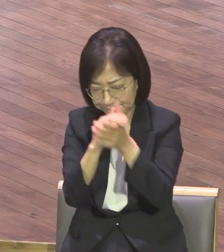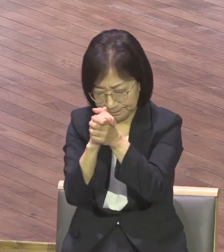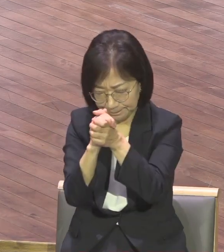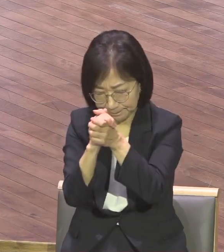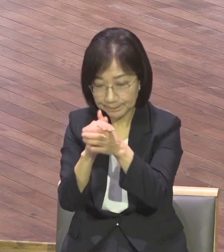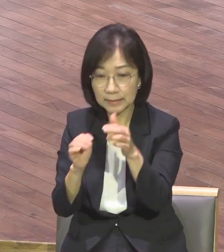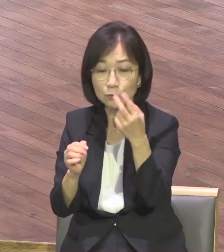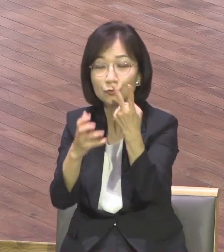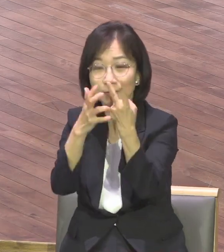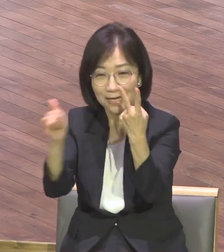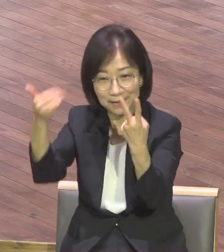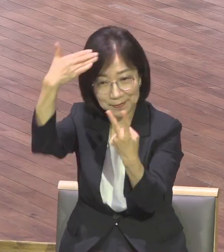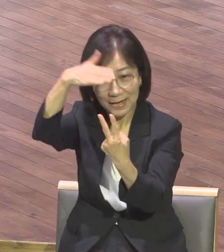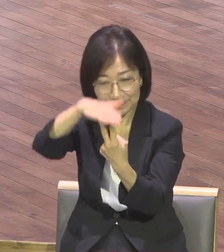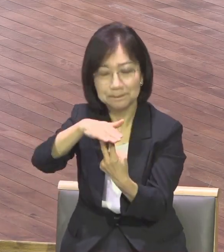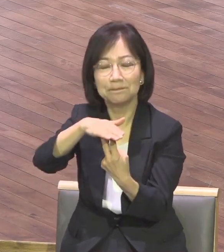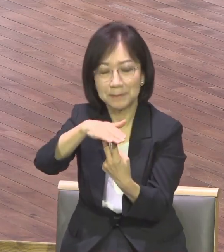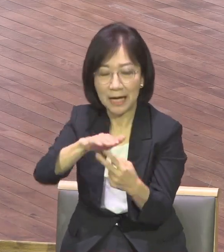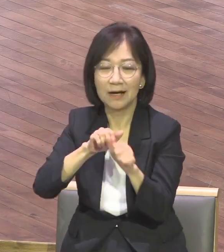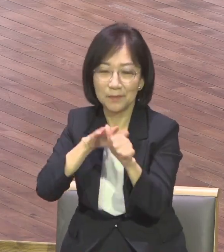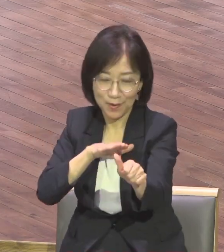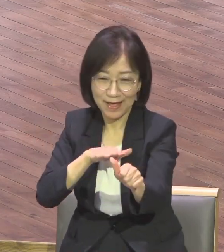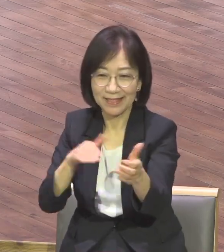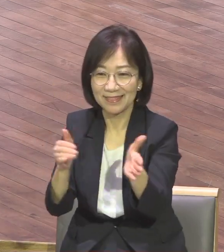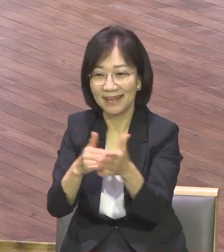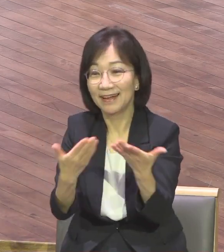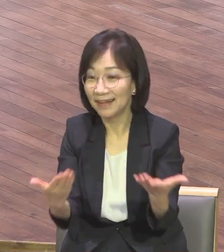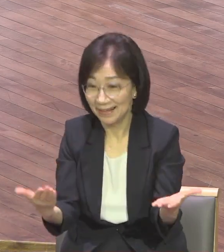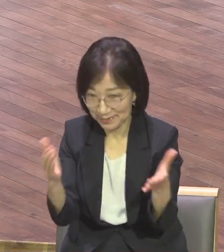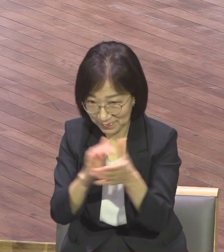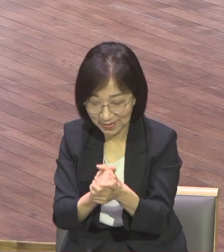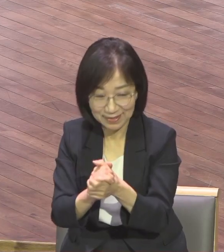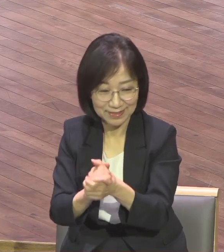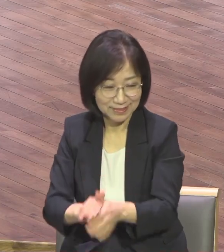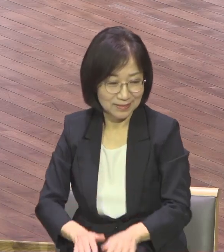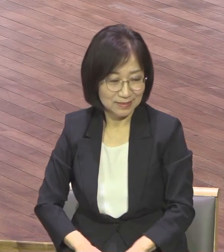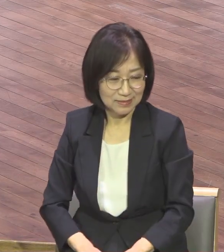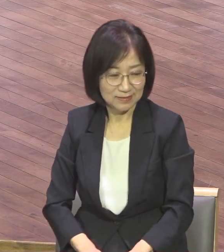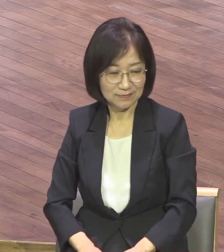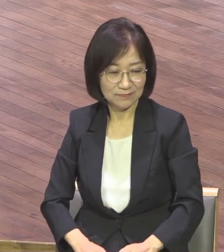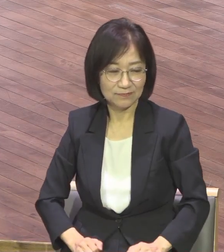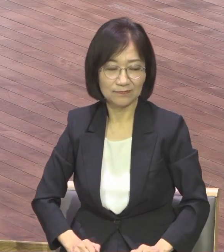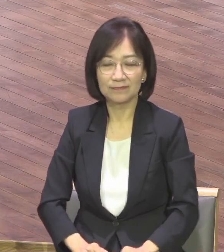두 사람에게 안수하여 보내니라. 아멘.